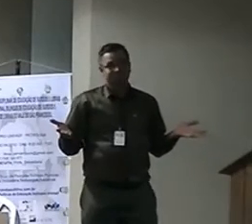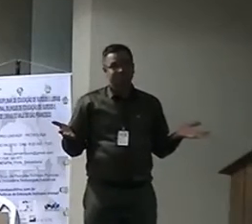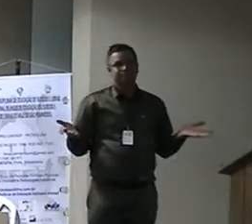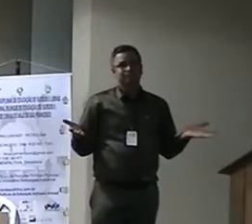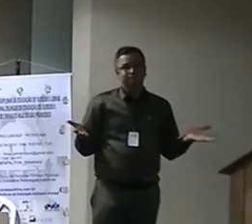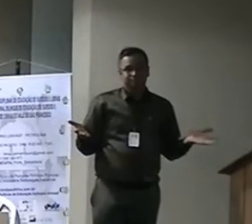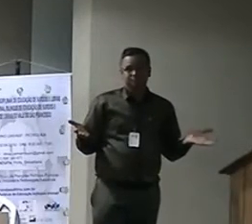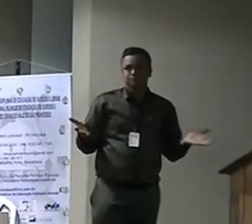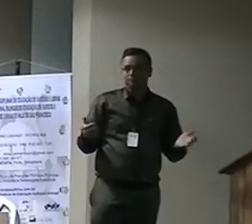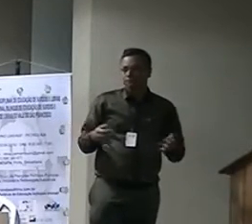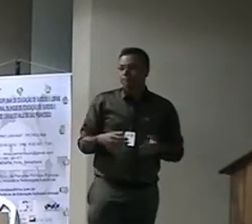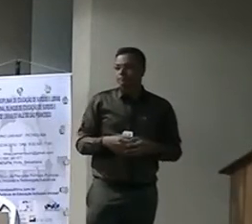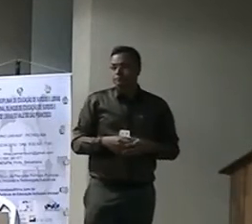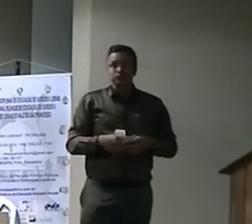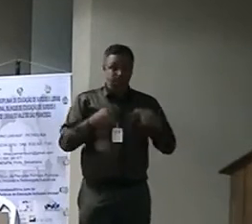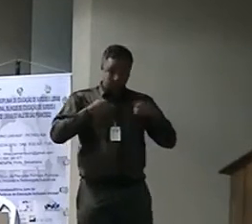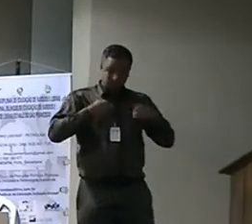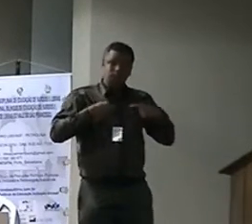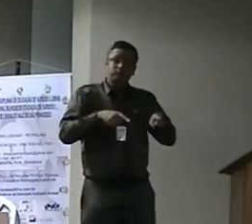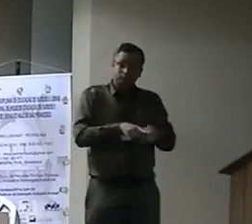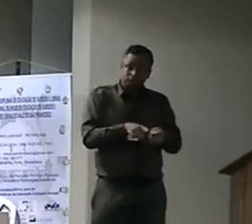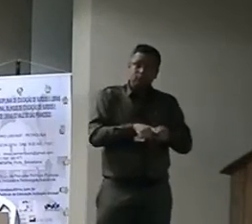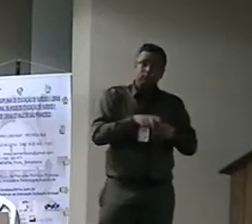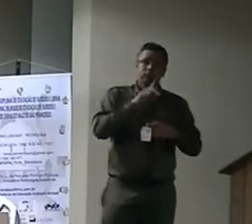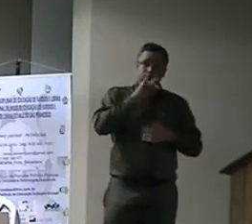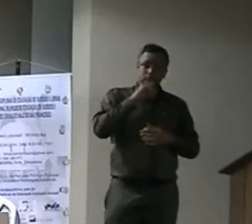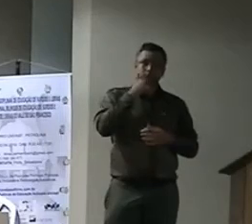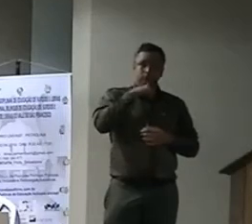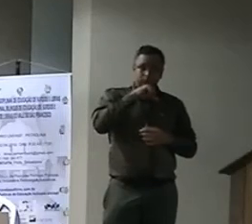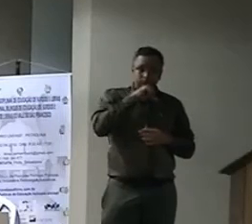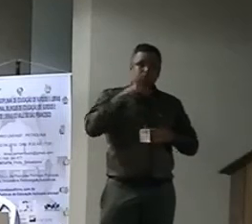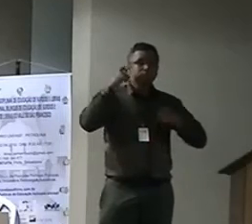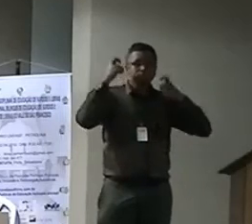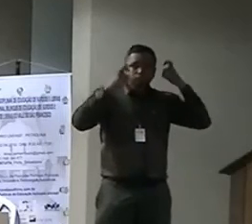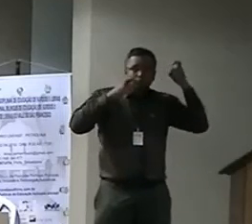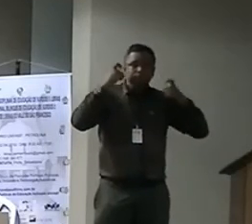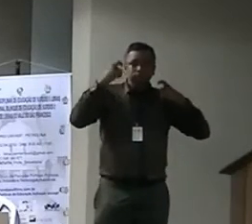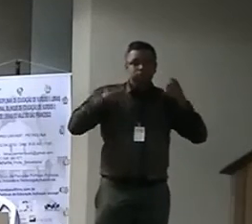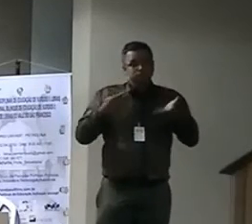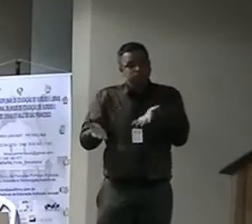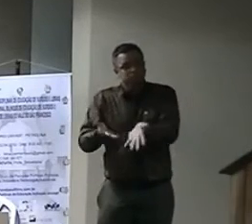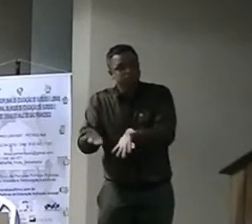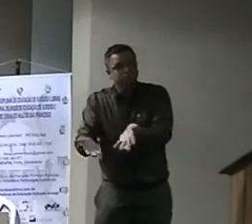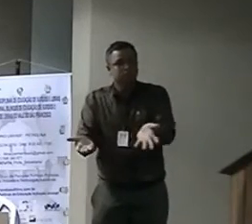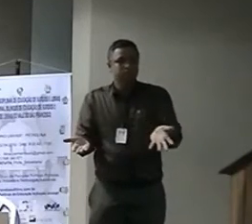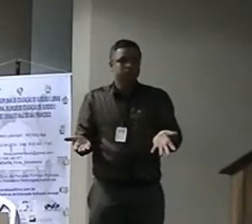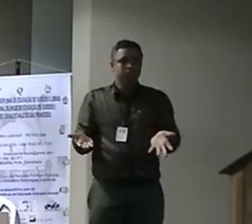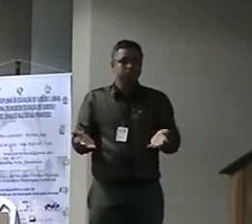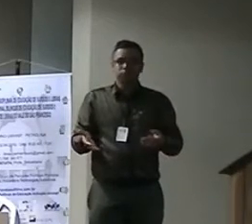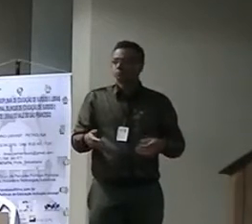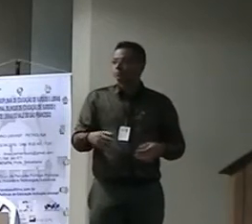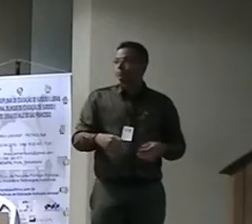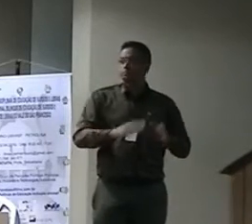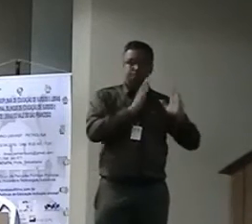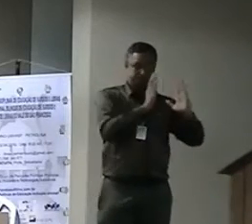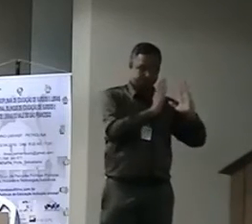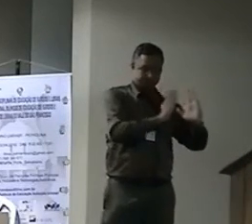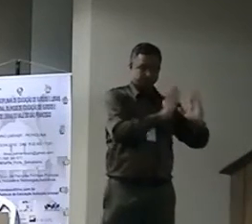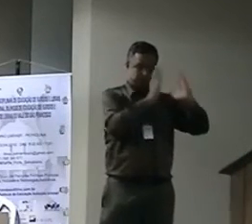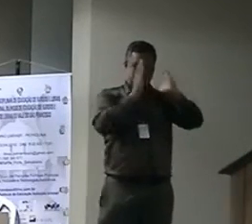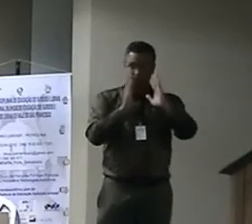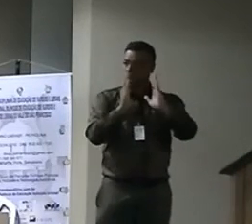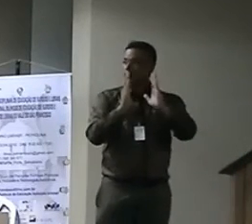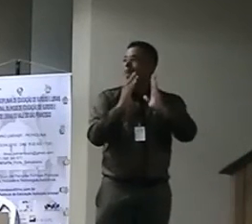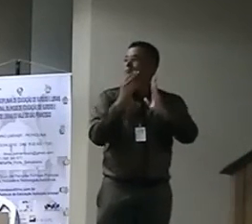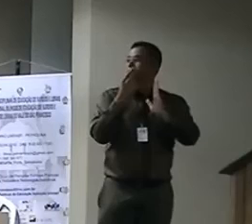eles mesmos, né? Porque ele também precisa se preparar para essa realidade. O outro ponto,